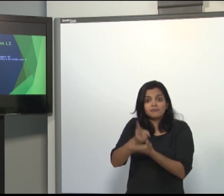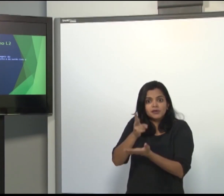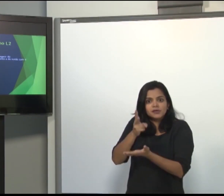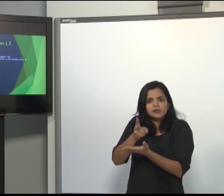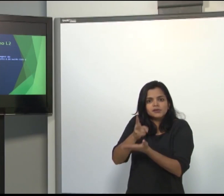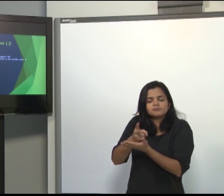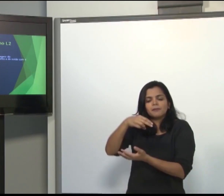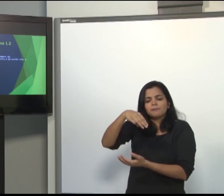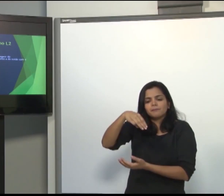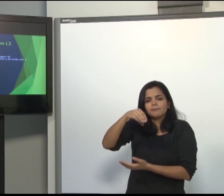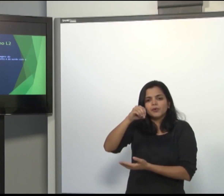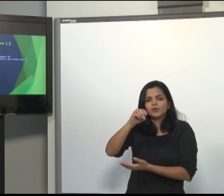L1.